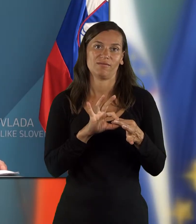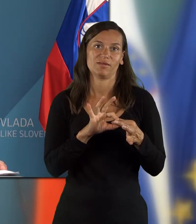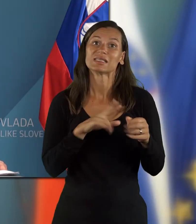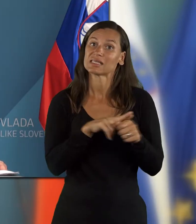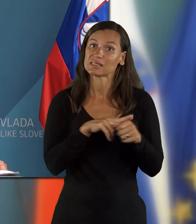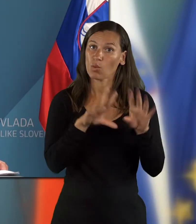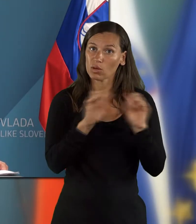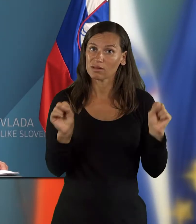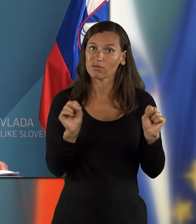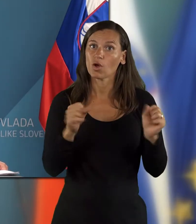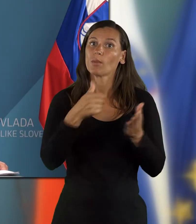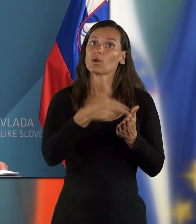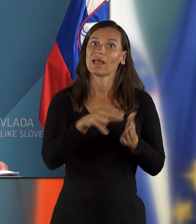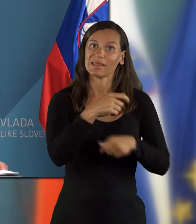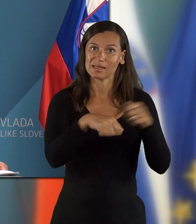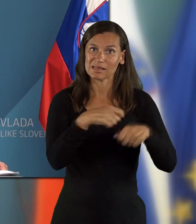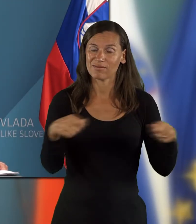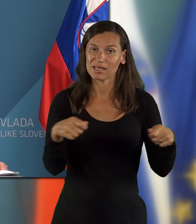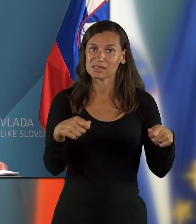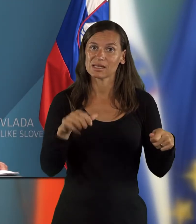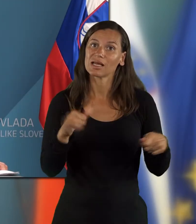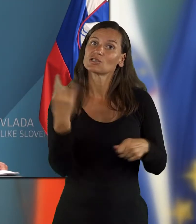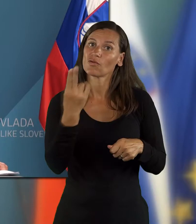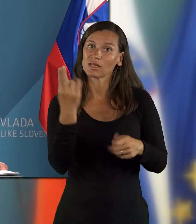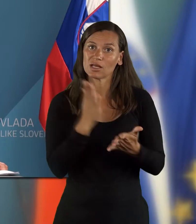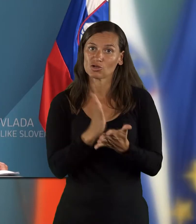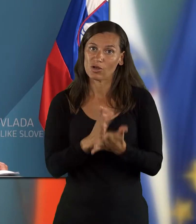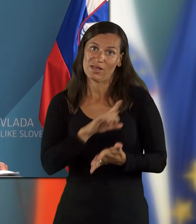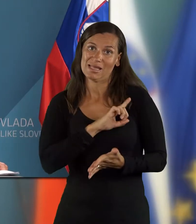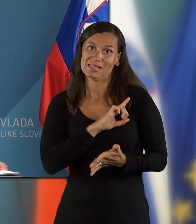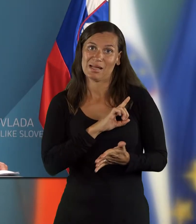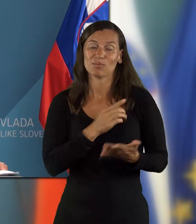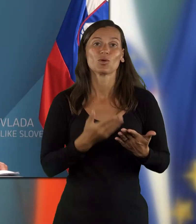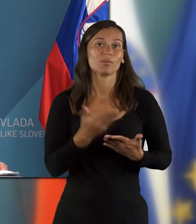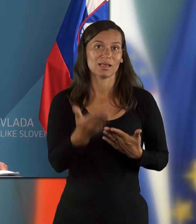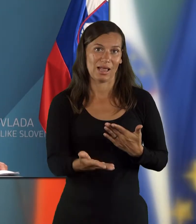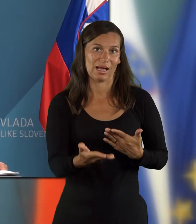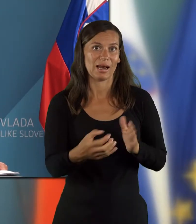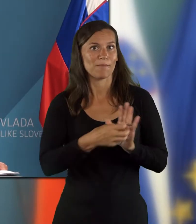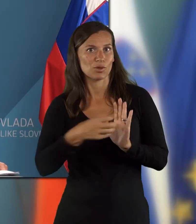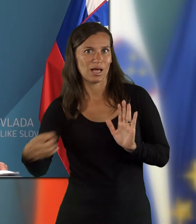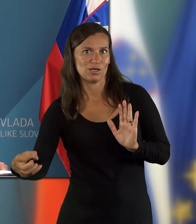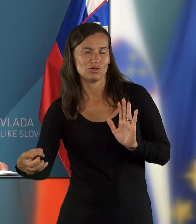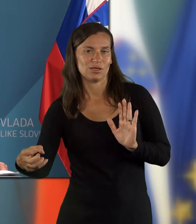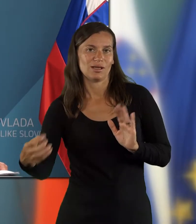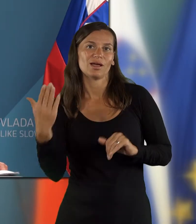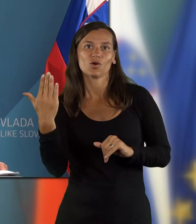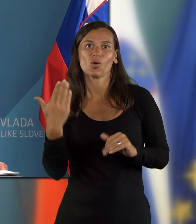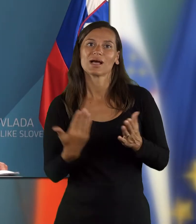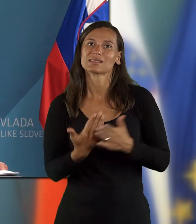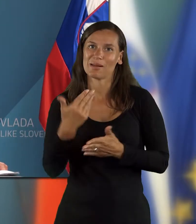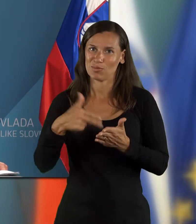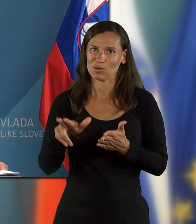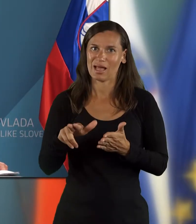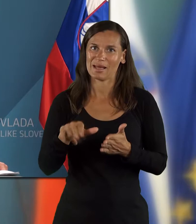z izpolnitvijo prodajne zaveze je Slovenija že v decembru predlagala podaljšanje